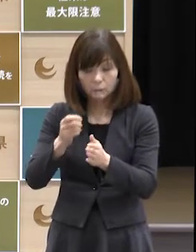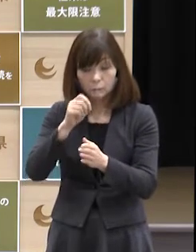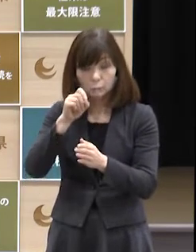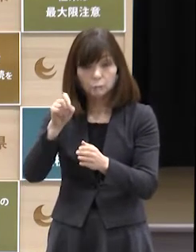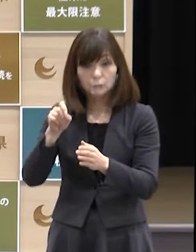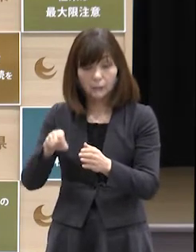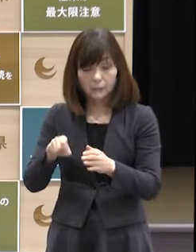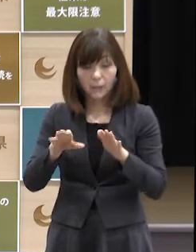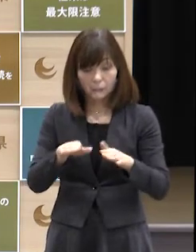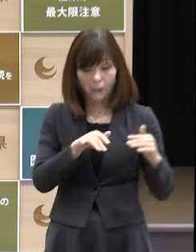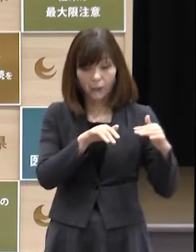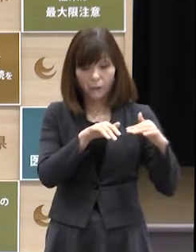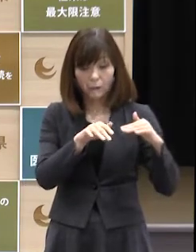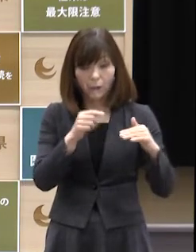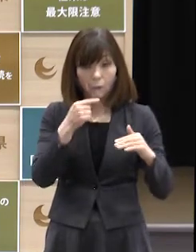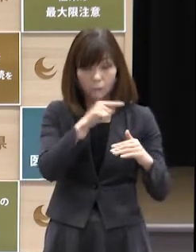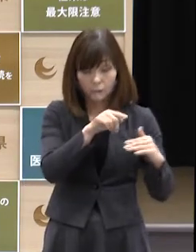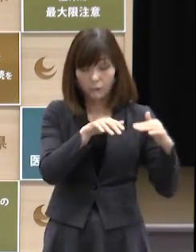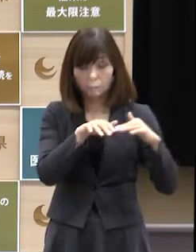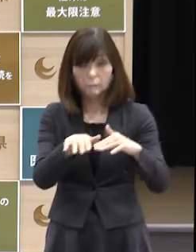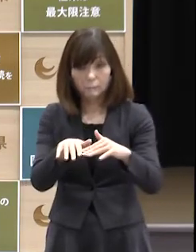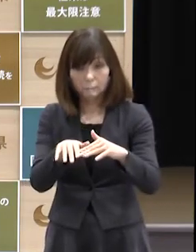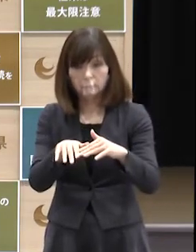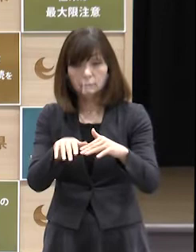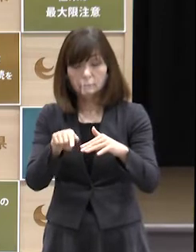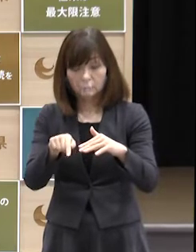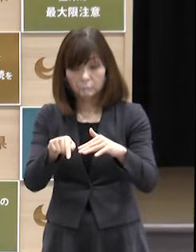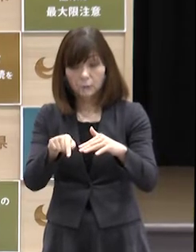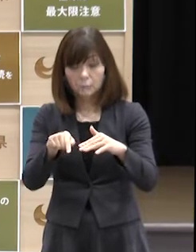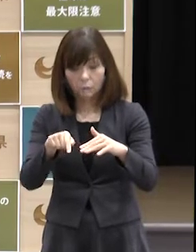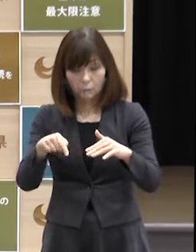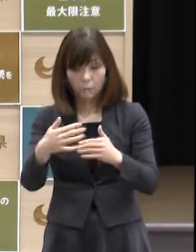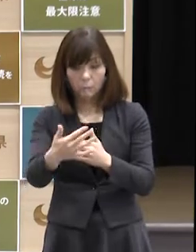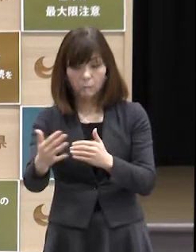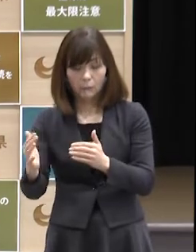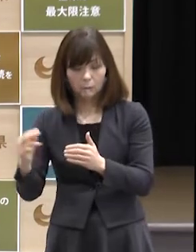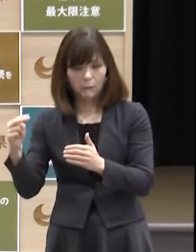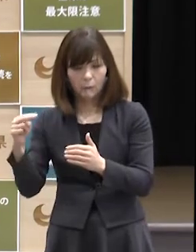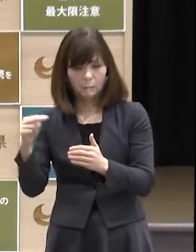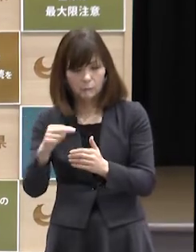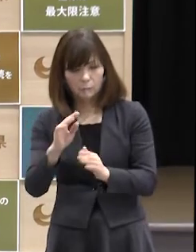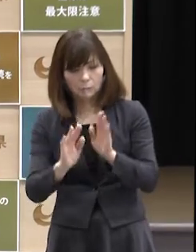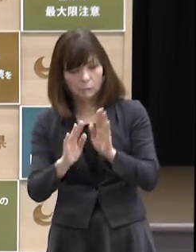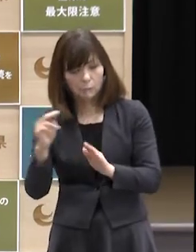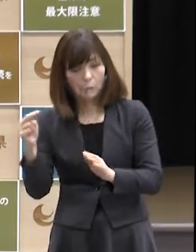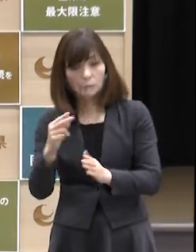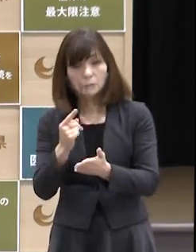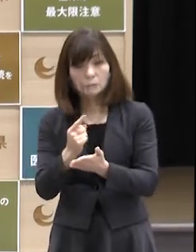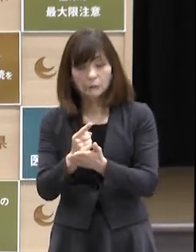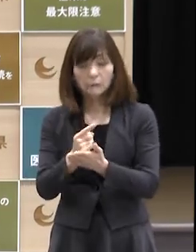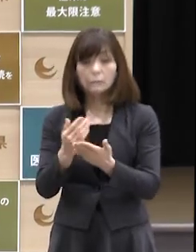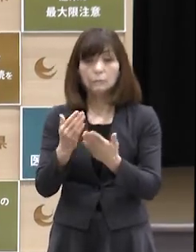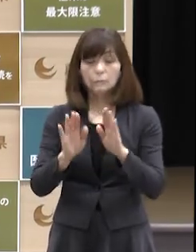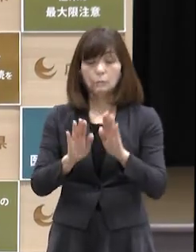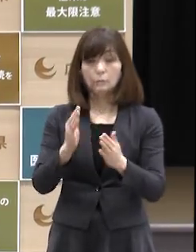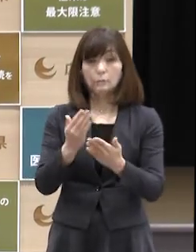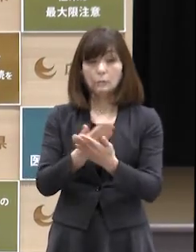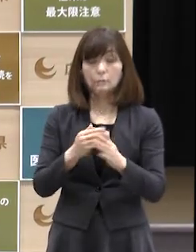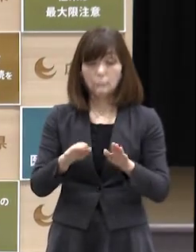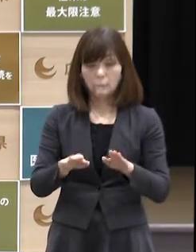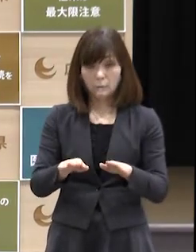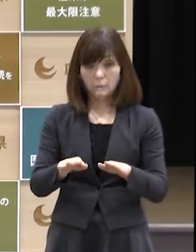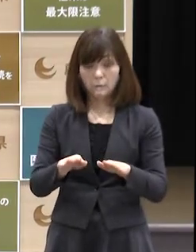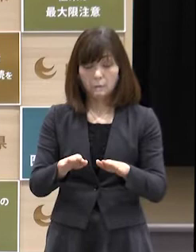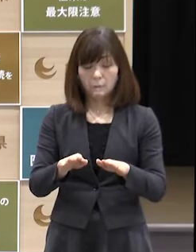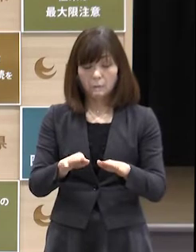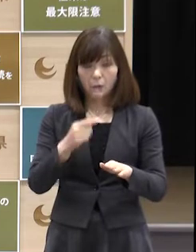ある意味で言うと側面から見るしかないという状況になってるわけですよ。ですからその核兵器があるからこそ、